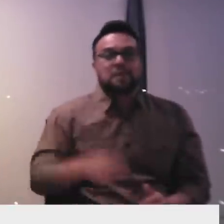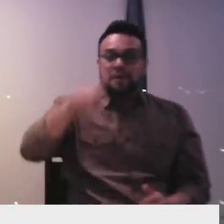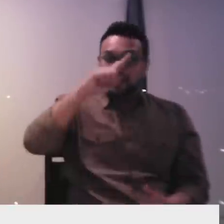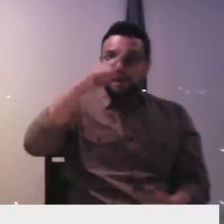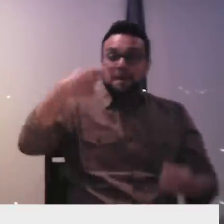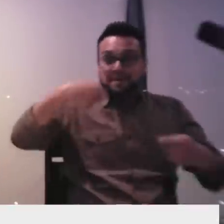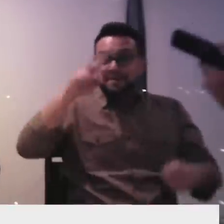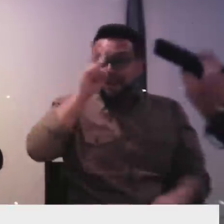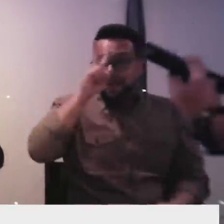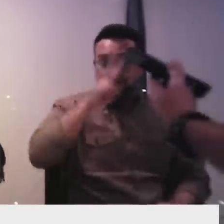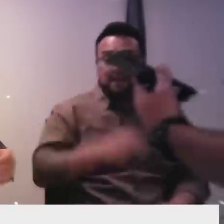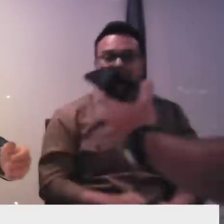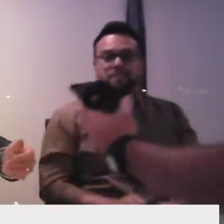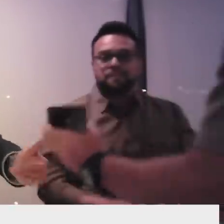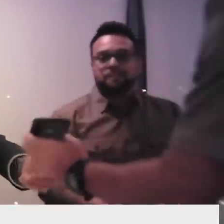que